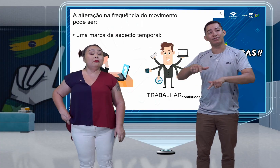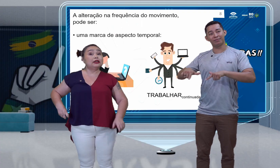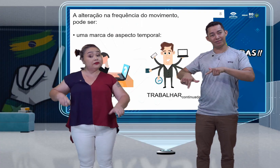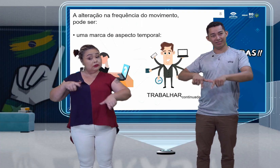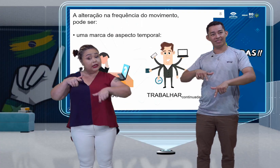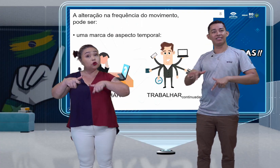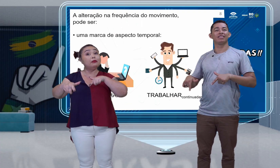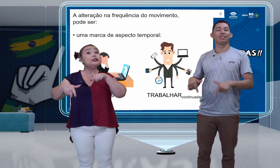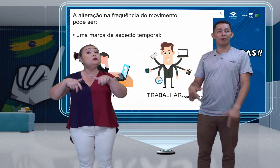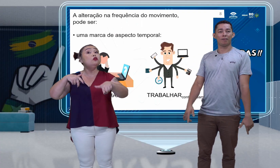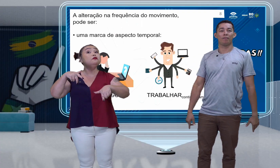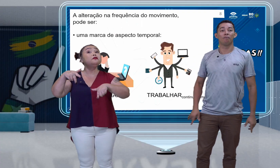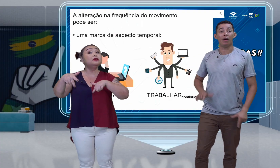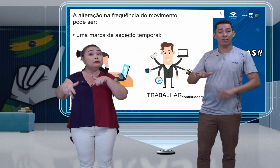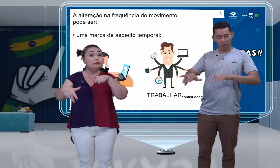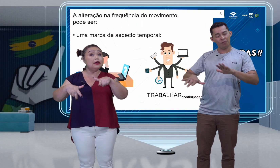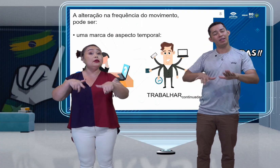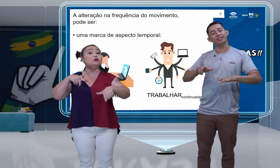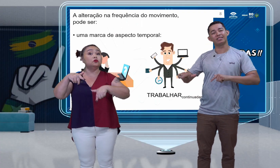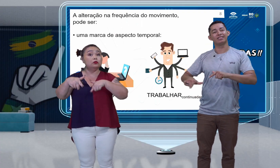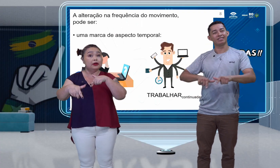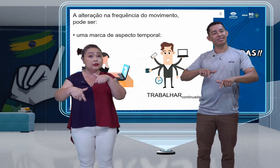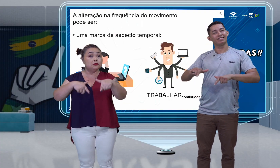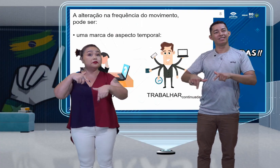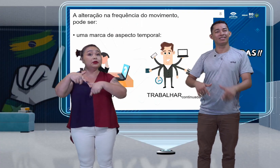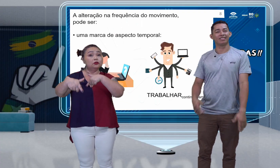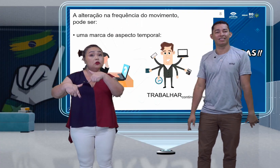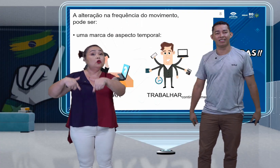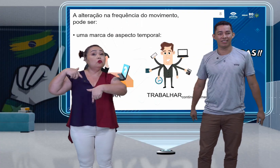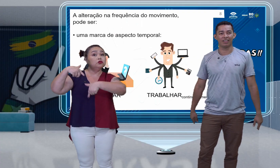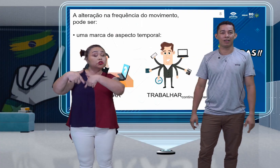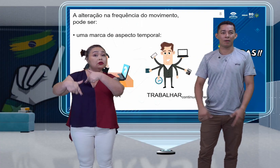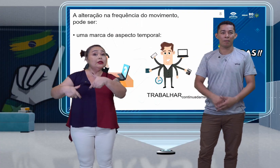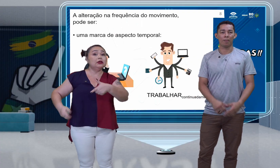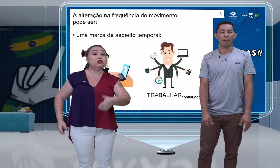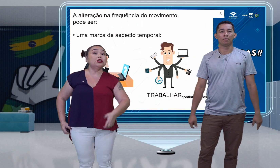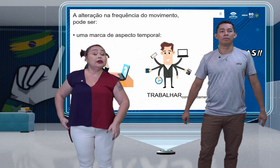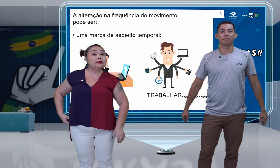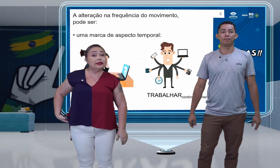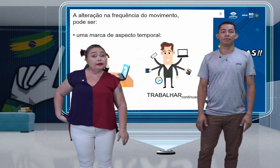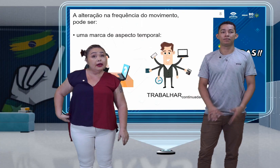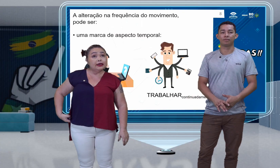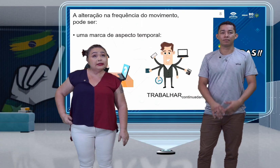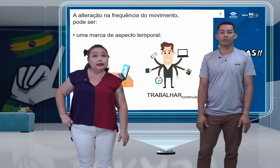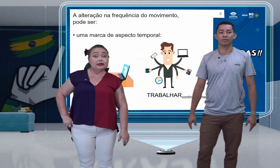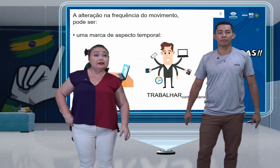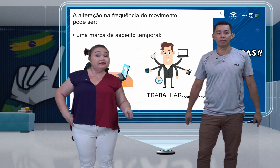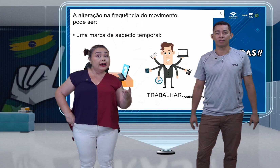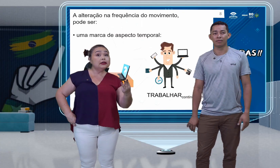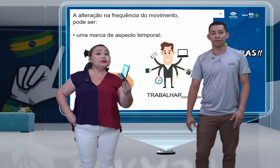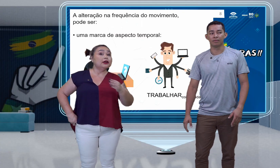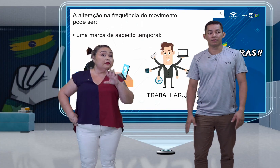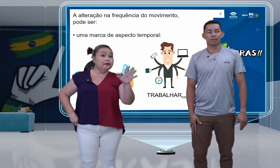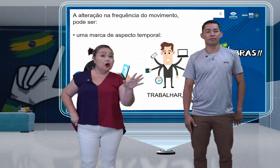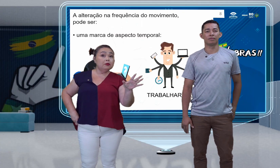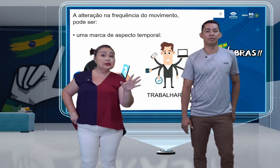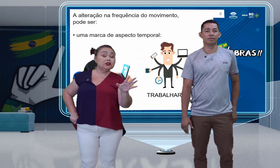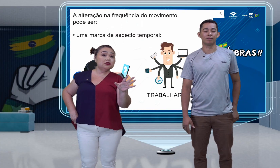mais vontade. Com mais movimento. Mais movimento. Com mais movimento. Continuadamente. Ainda tem mais ainda. Tem várias formas de